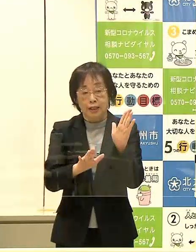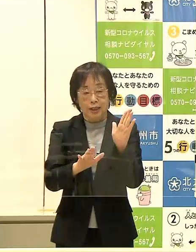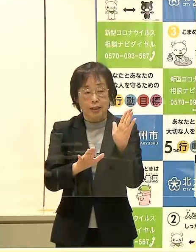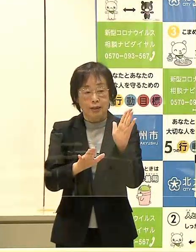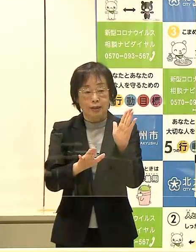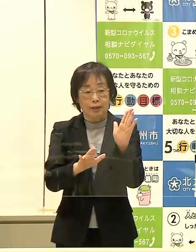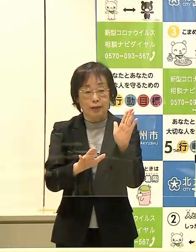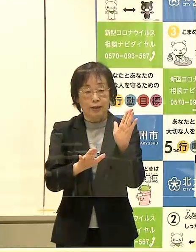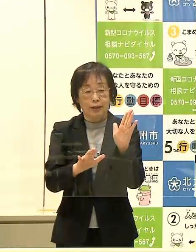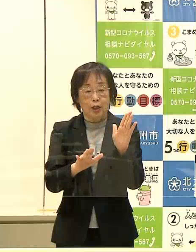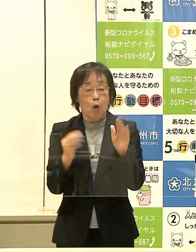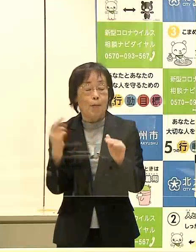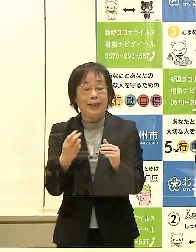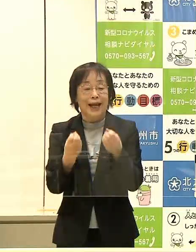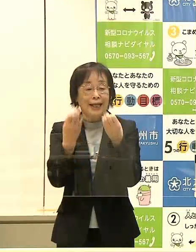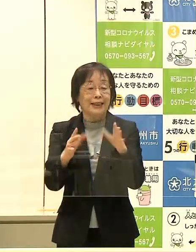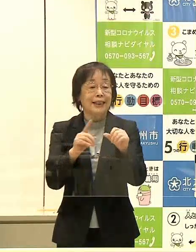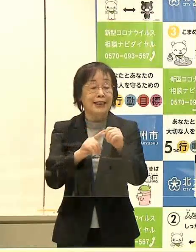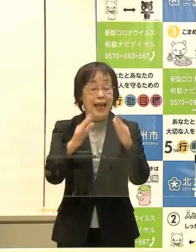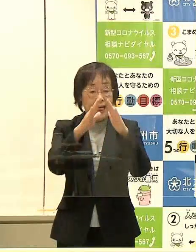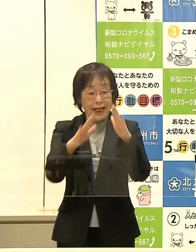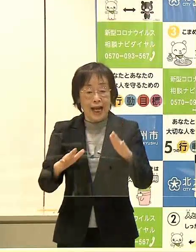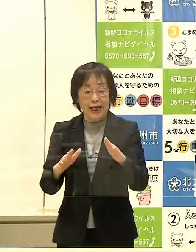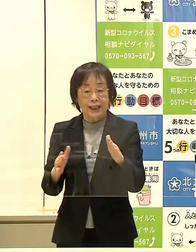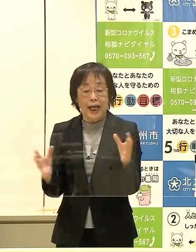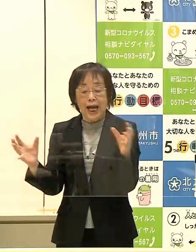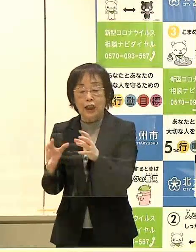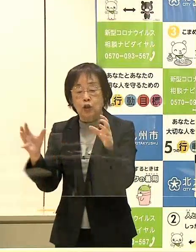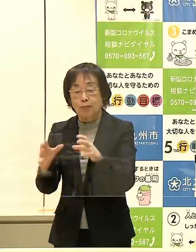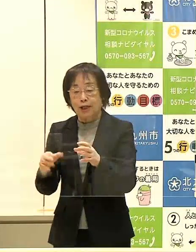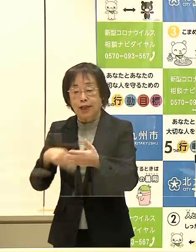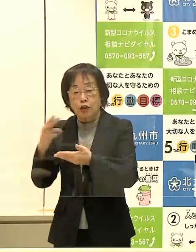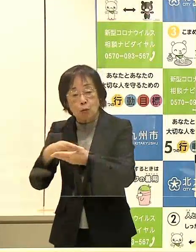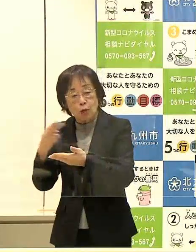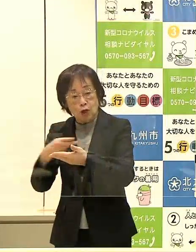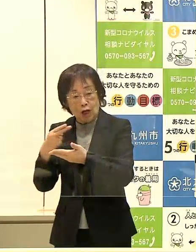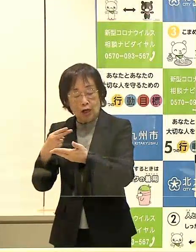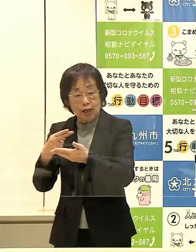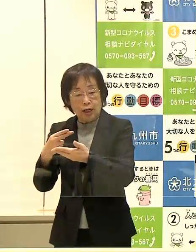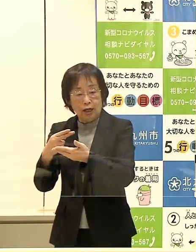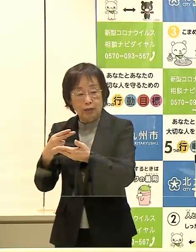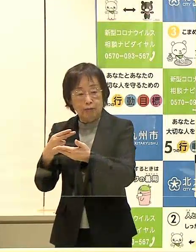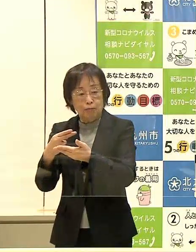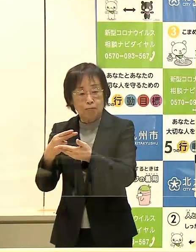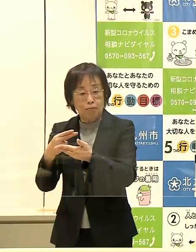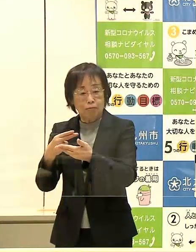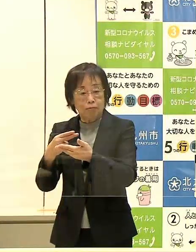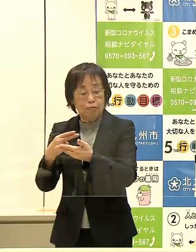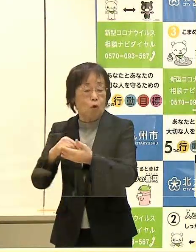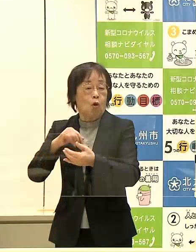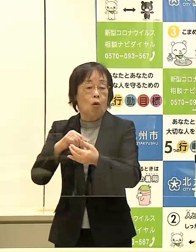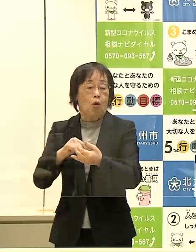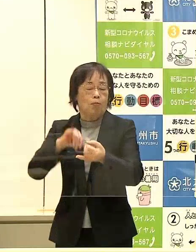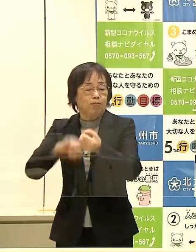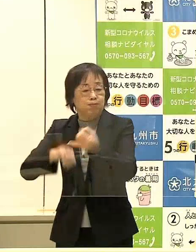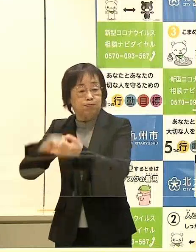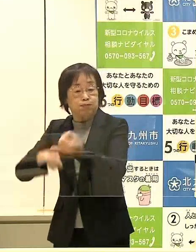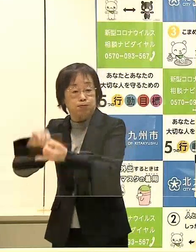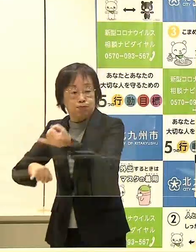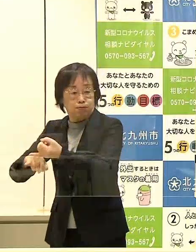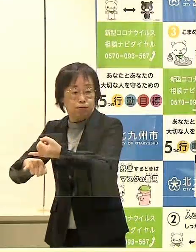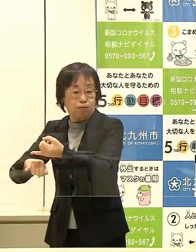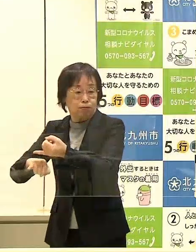同時に新年会であるとか飲食を伴う会合のかなりはもうどんどんキャンセルになっていく状況に